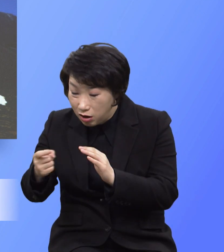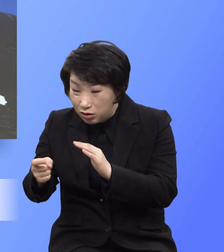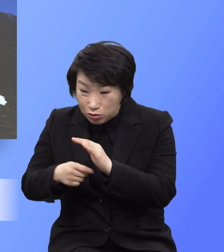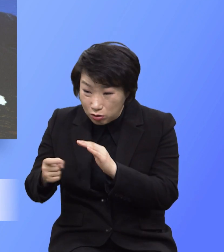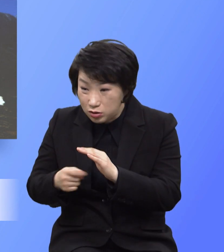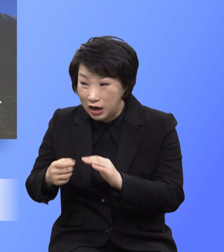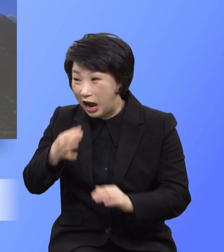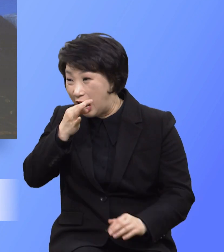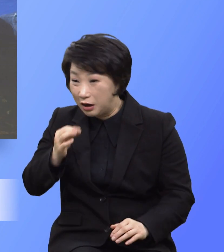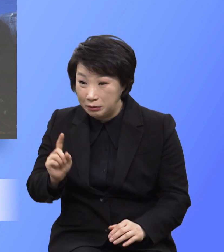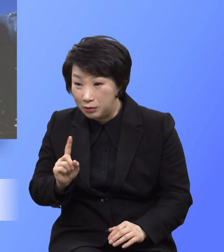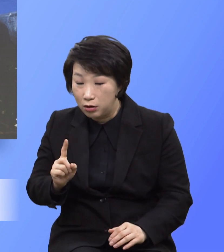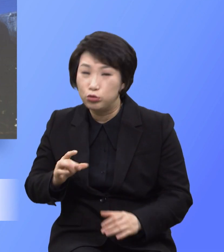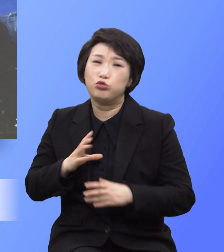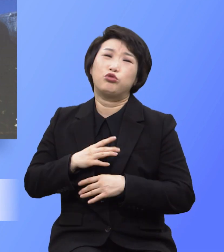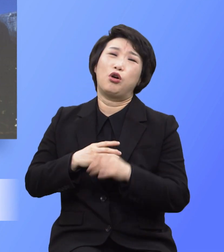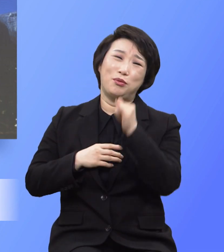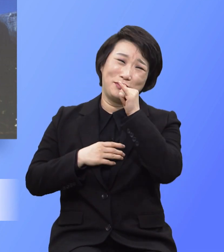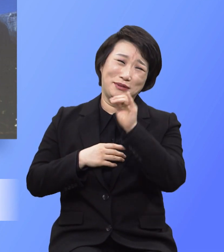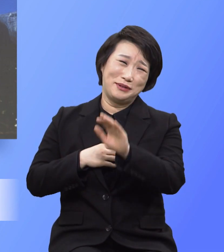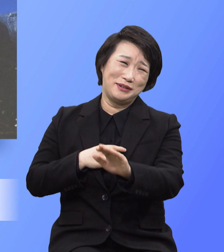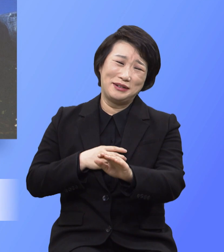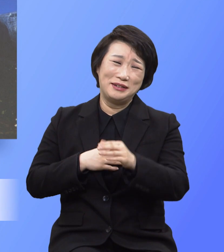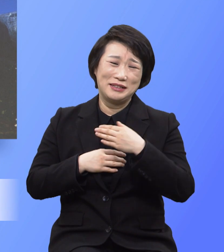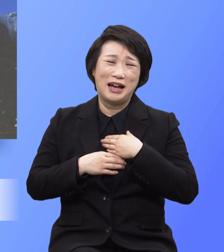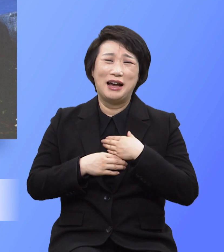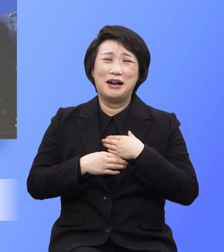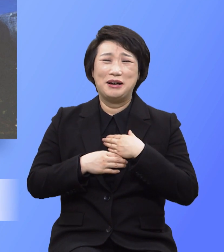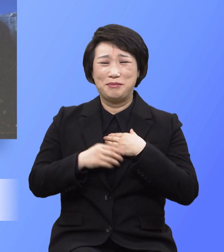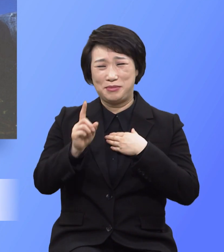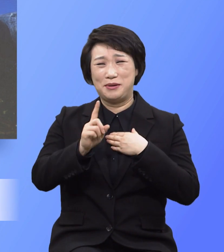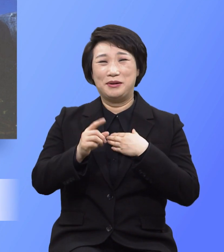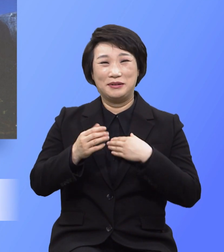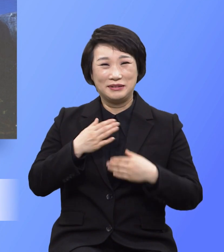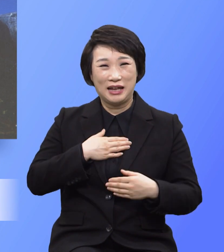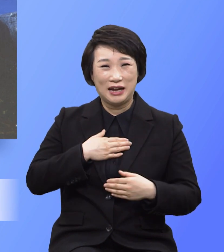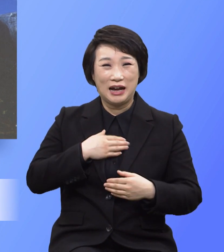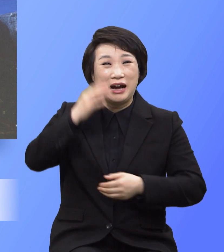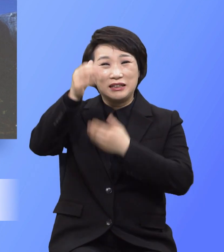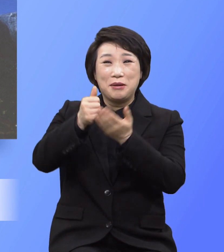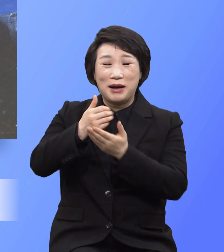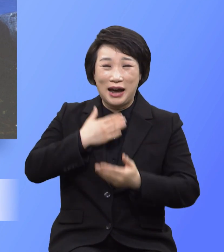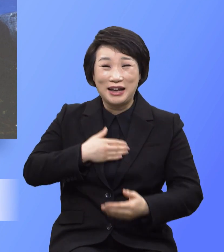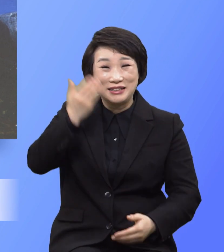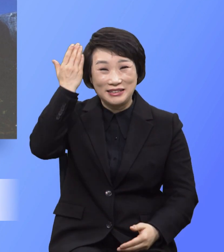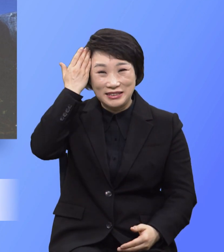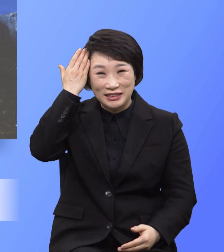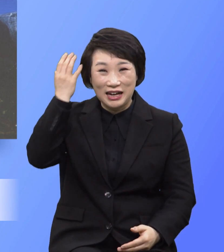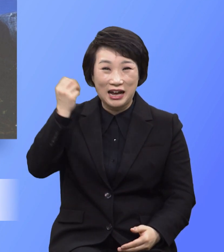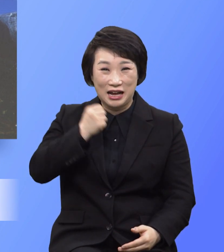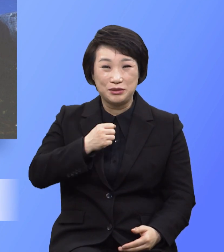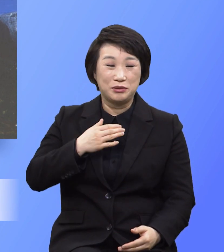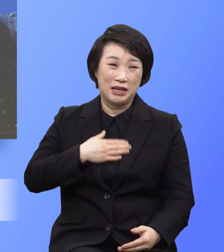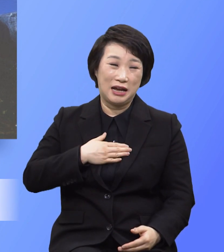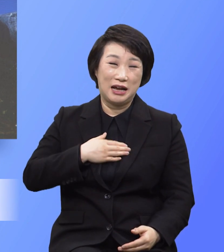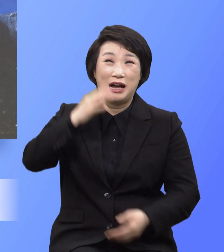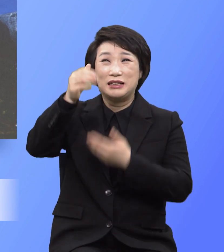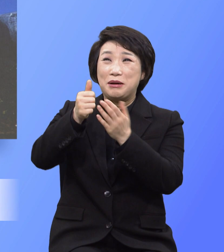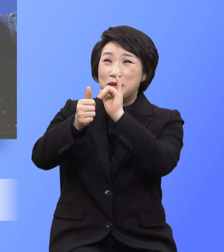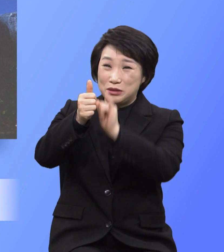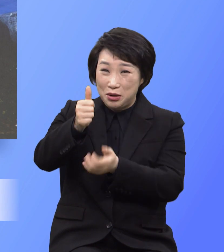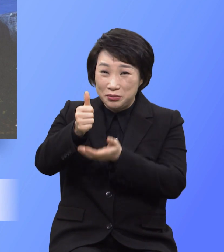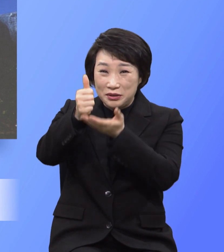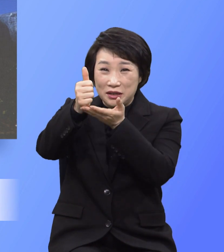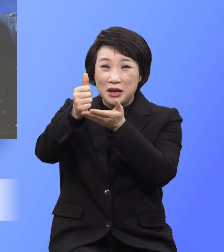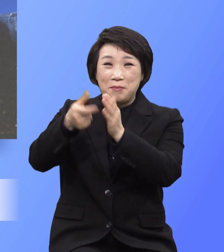도적질하고 욕심낼까 두렵사오니, 그저 내가 하나님을 아는 지식을 가지고 하나님을